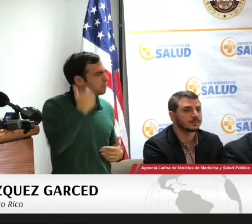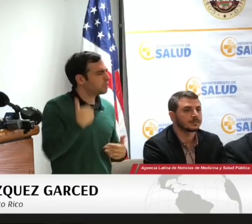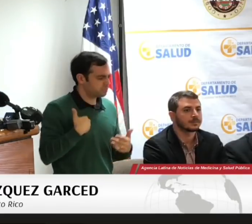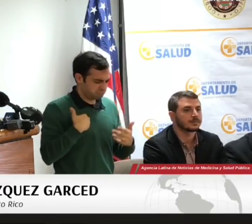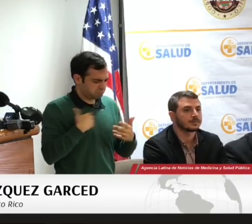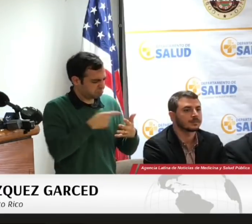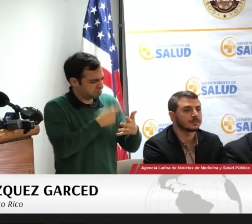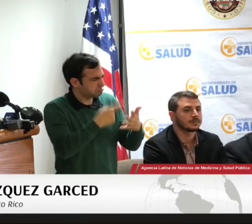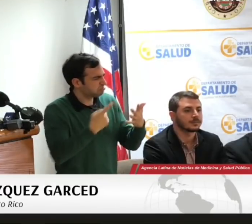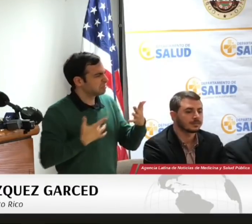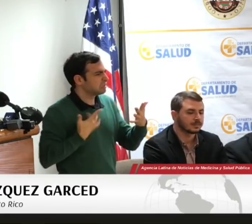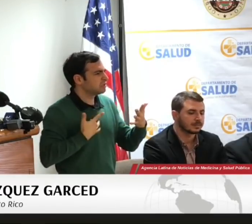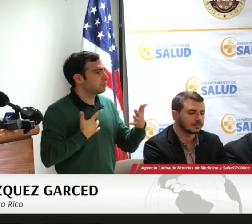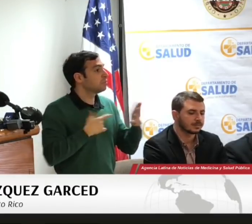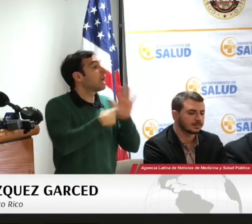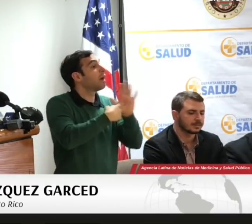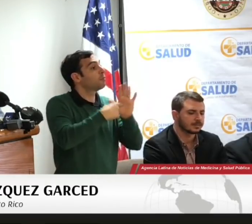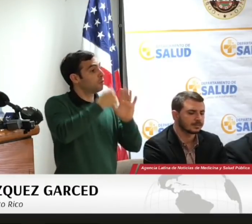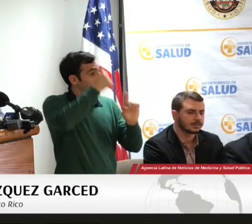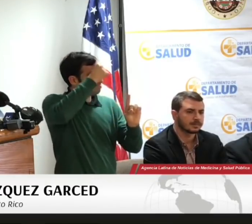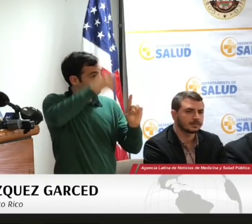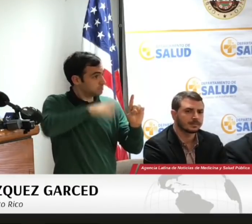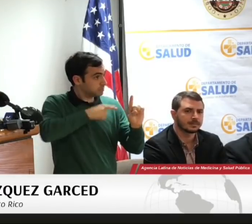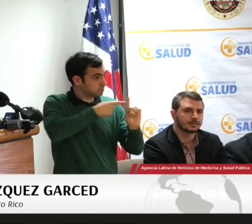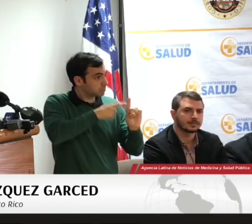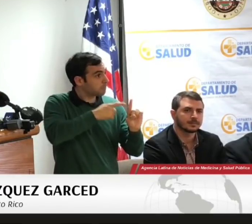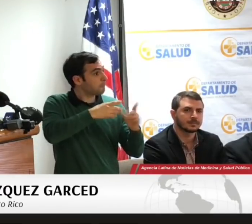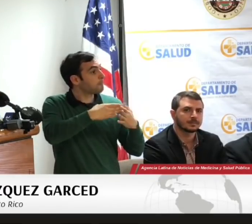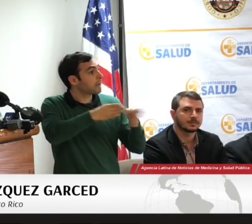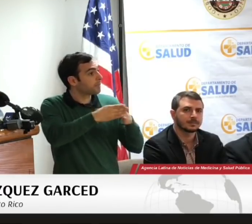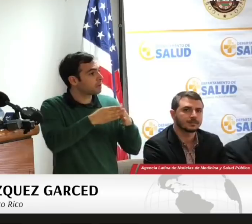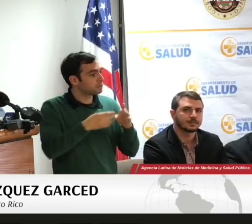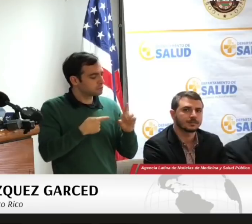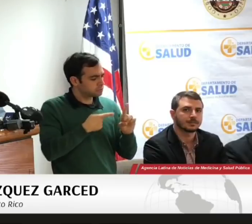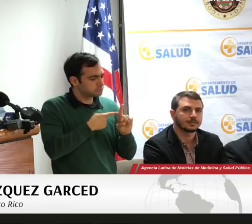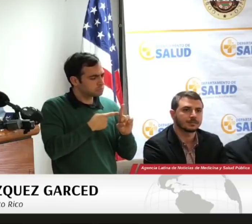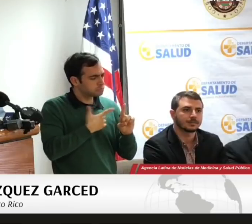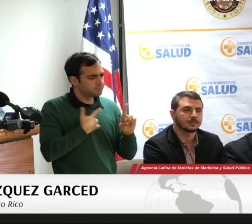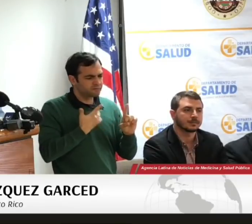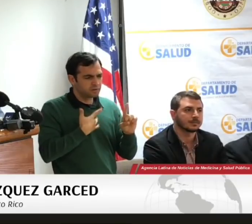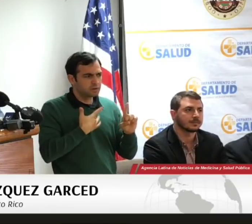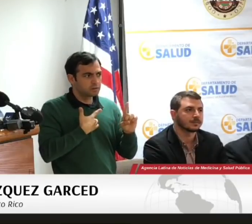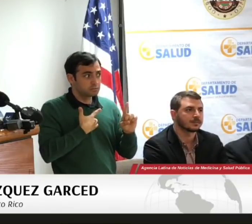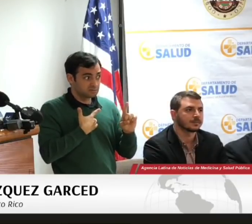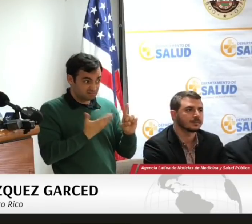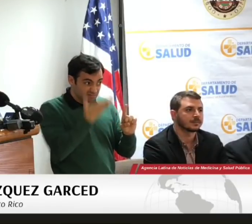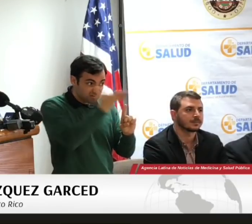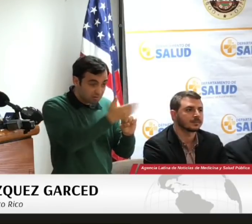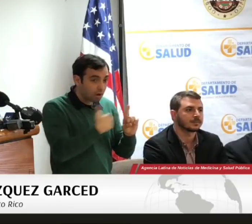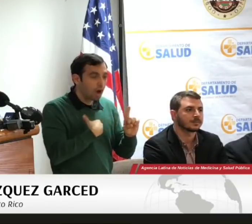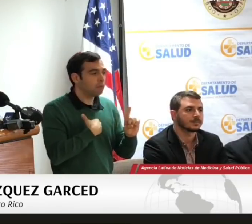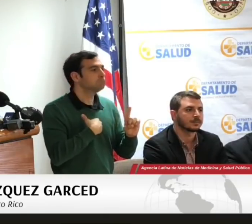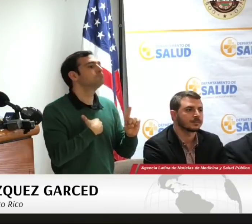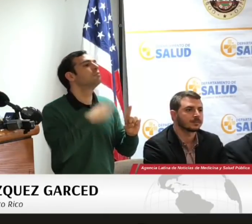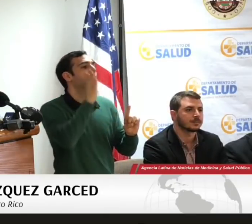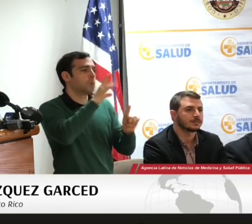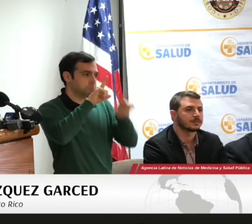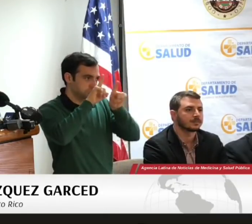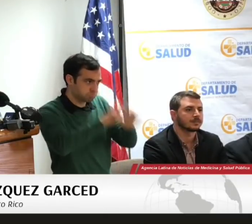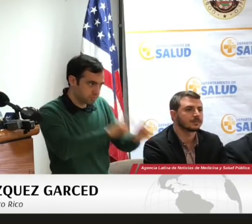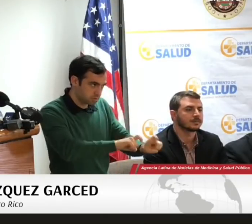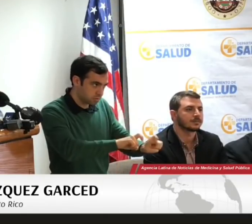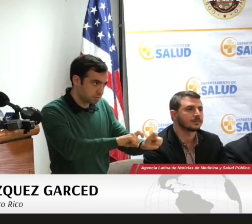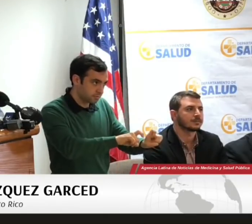al índice, en este caso al panameño, y tienen síntomas, sin duda alguna, como cualquier otra persona, se van a atender. Si ellos